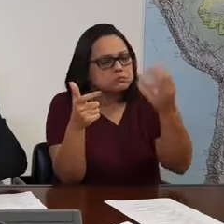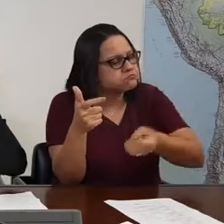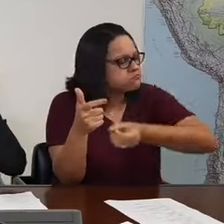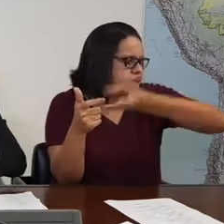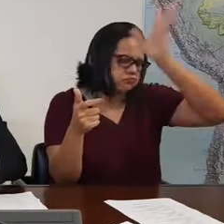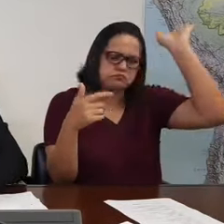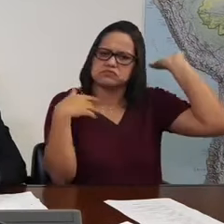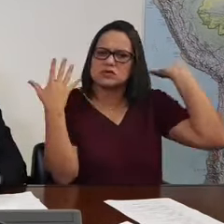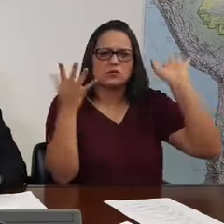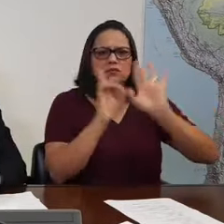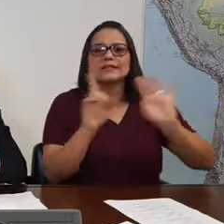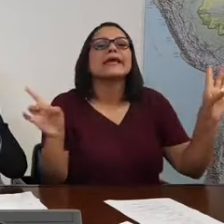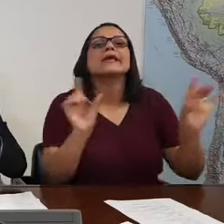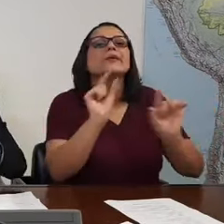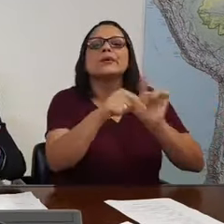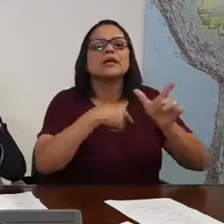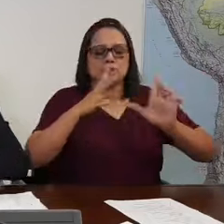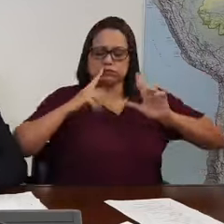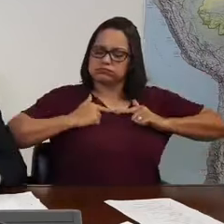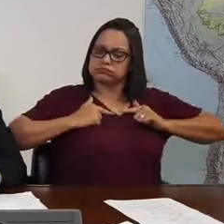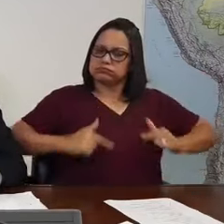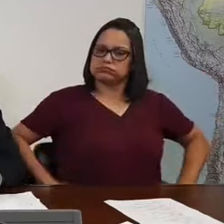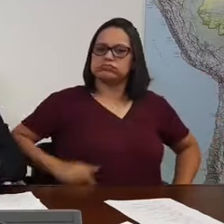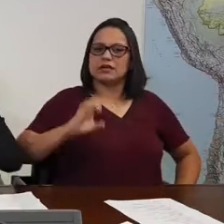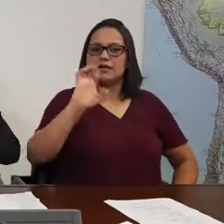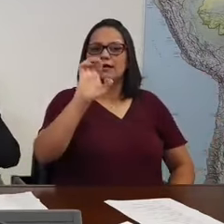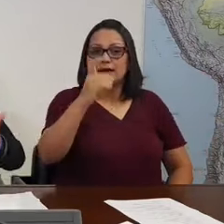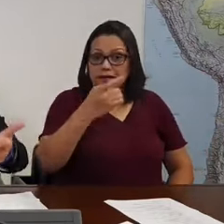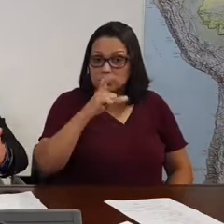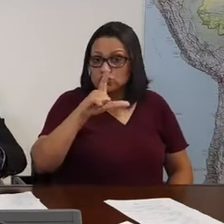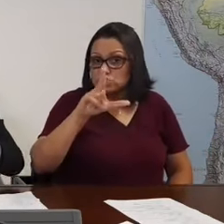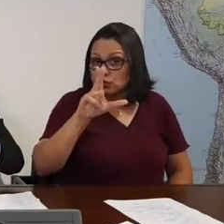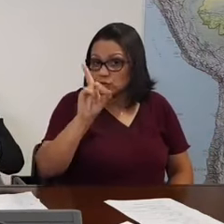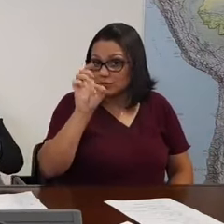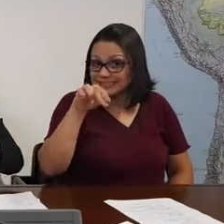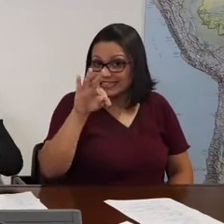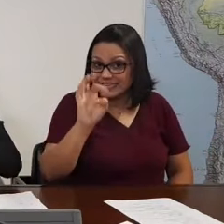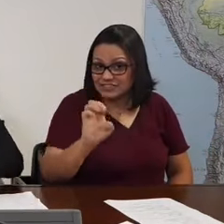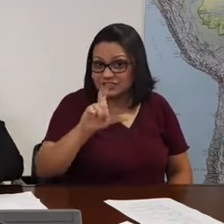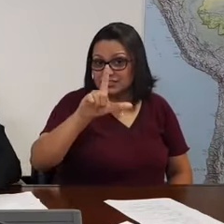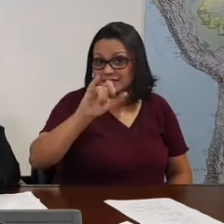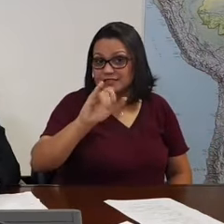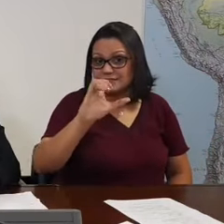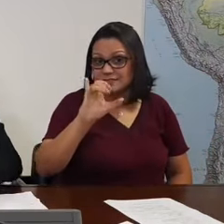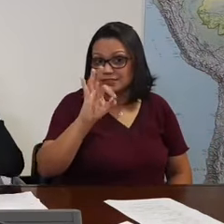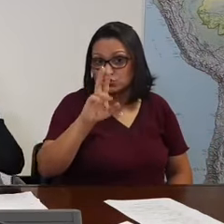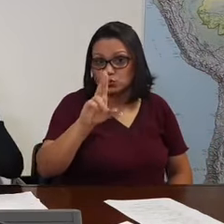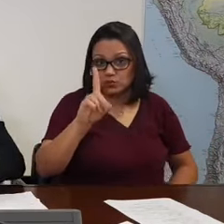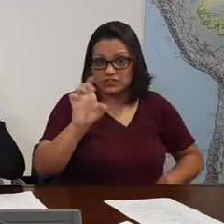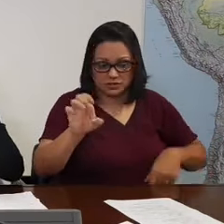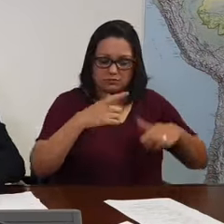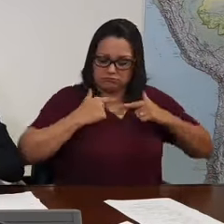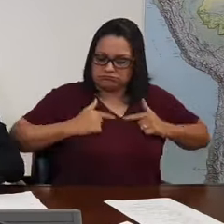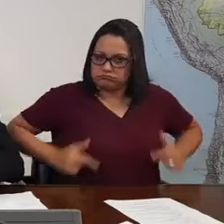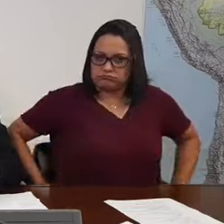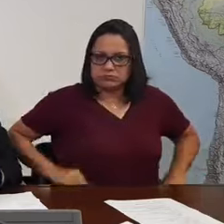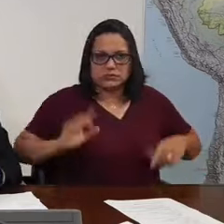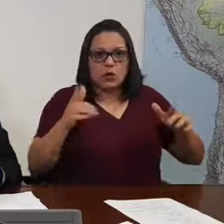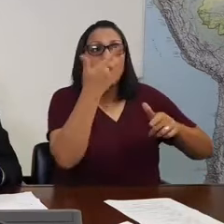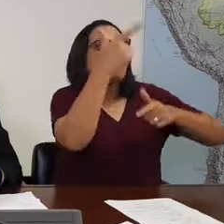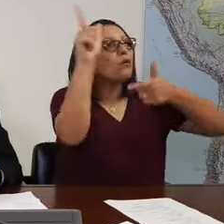entra, então, no excludente de ilicitude. Você responde, mas não tem punição. Isso acontece em países envolvidos, como, por exemplo, os Estados Unidos. Ninguém quer